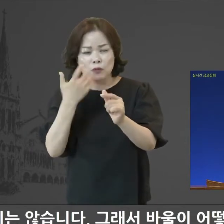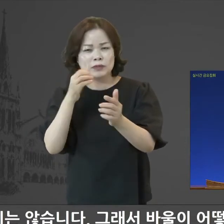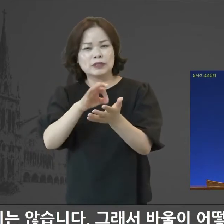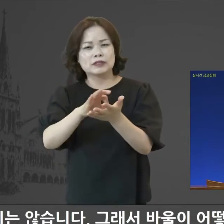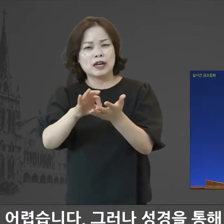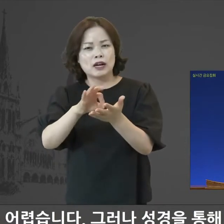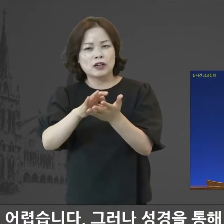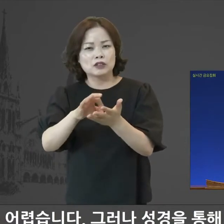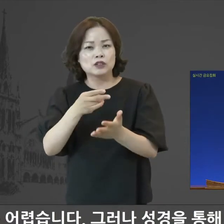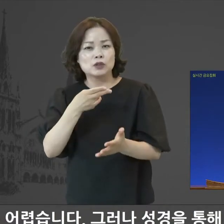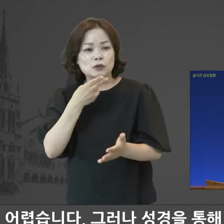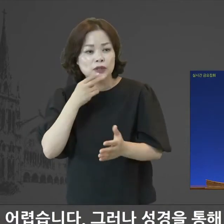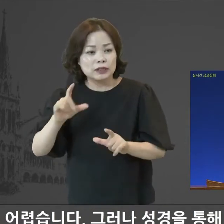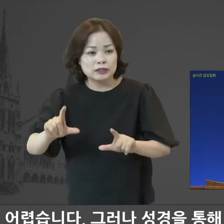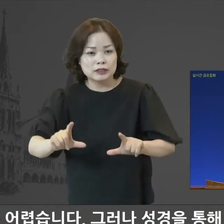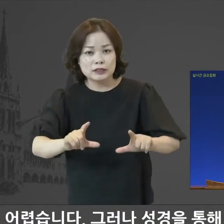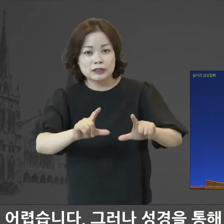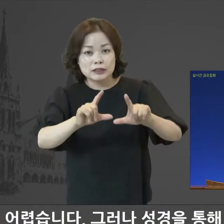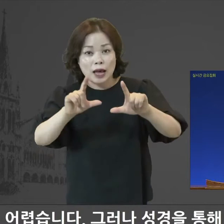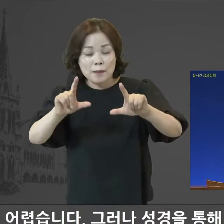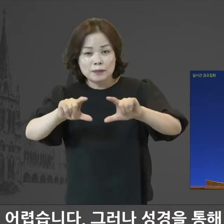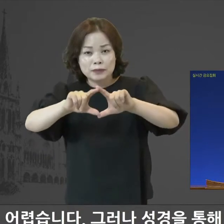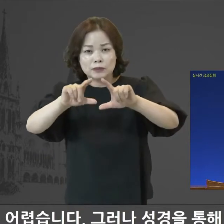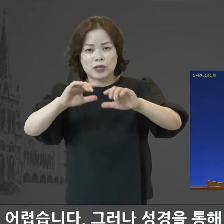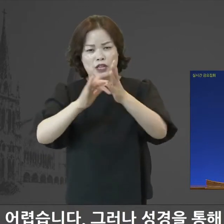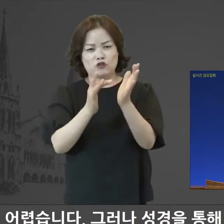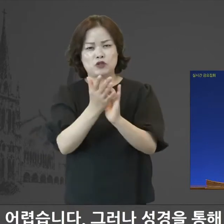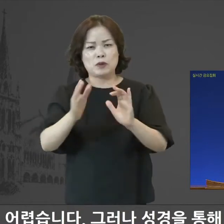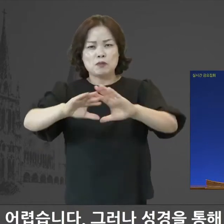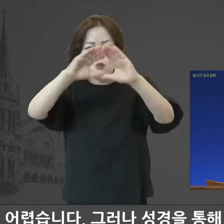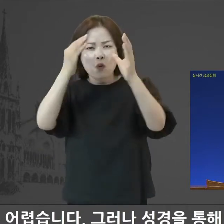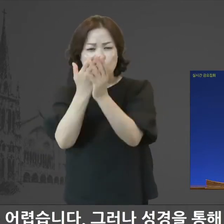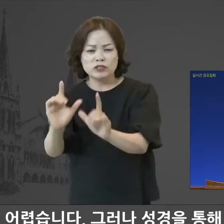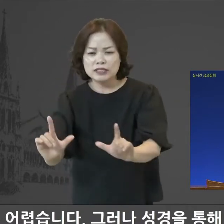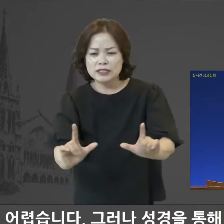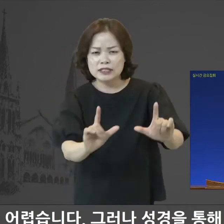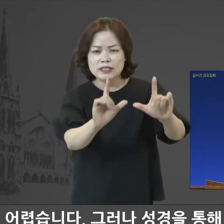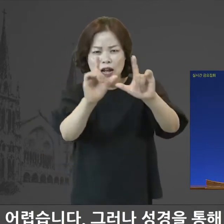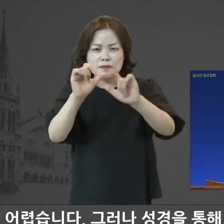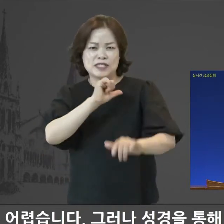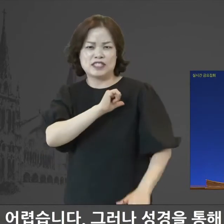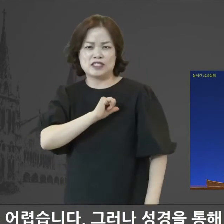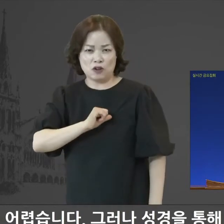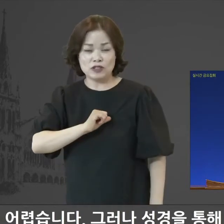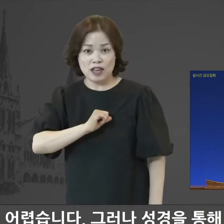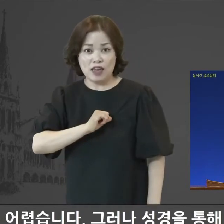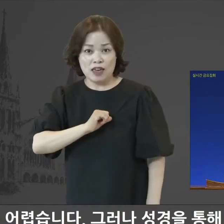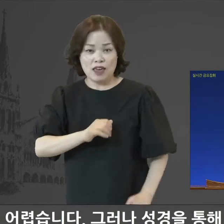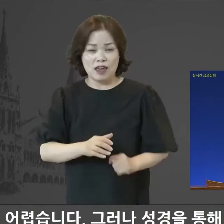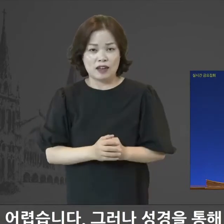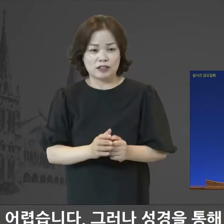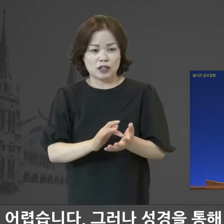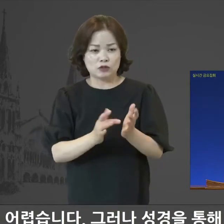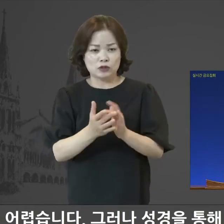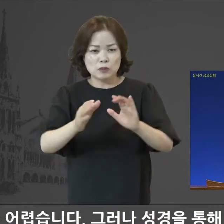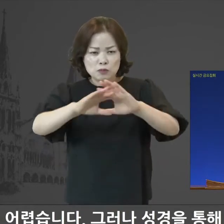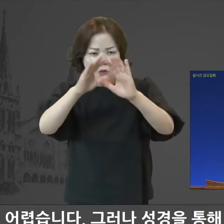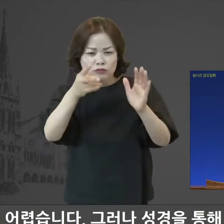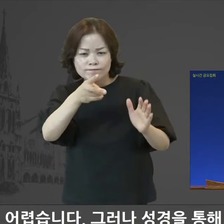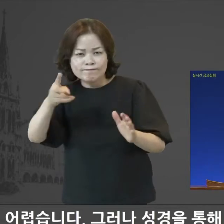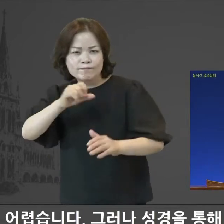그런데 예수님의 삶 전체가 절제였다, 이렇게 볼 수 있습니다. 특별히 어떤 부분이 예수님 삶 전체를 통해서